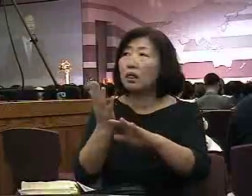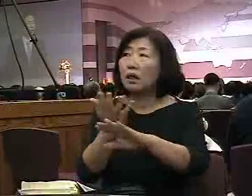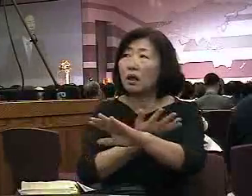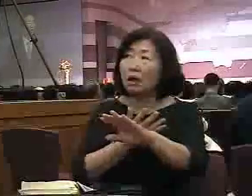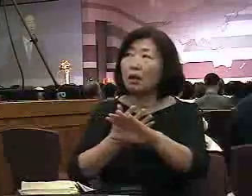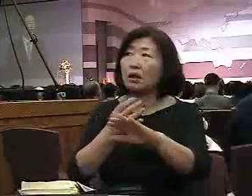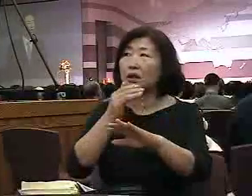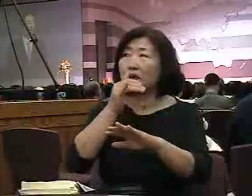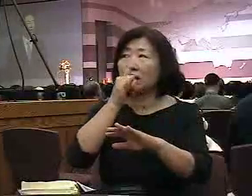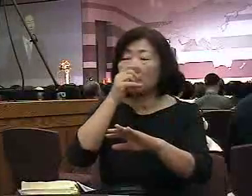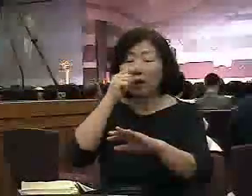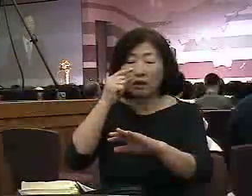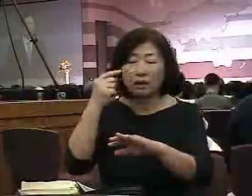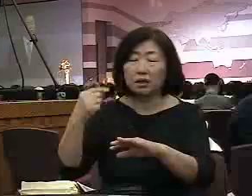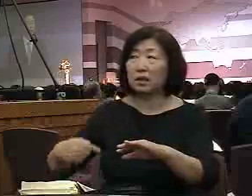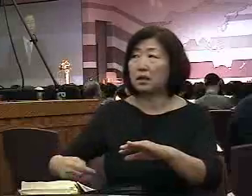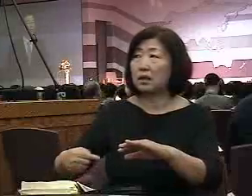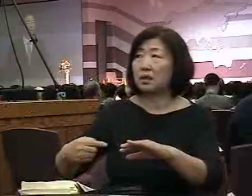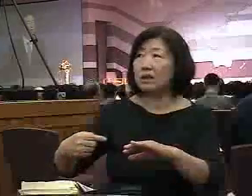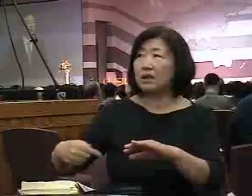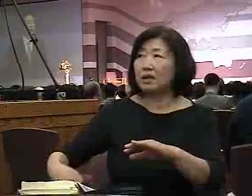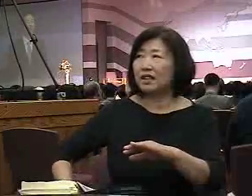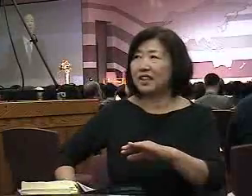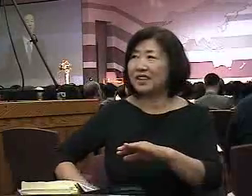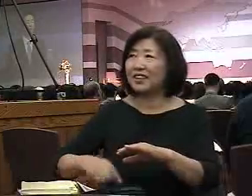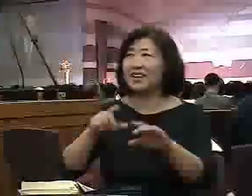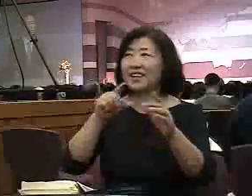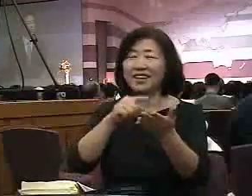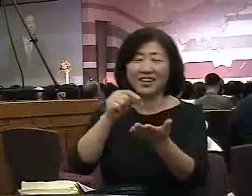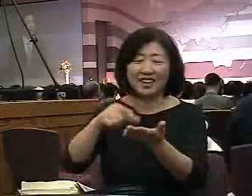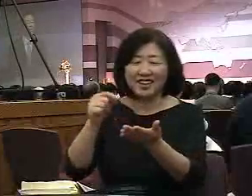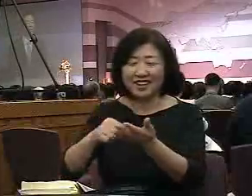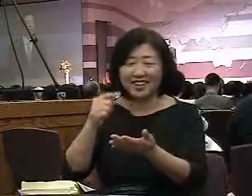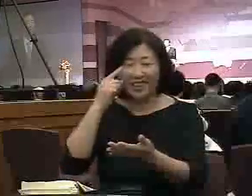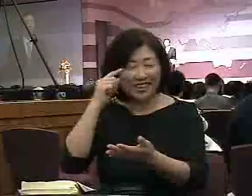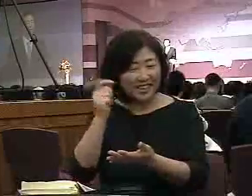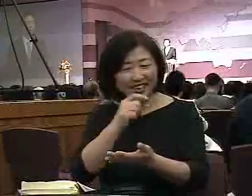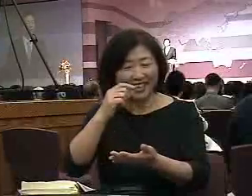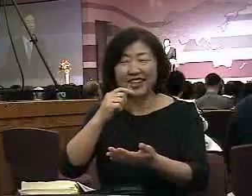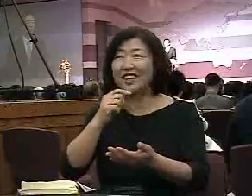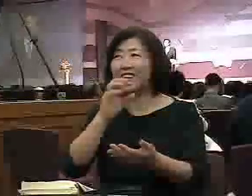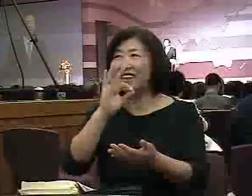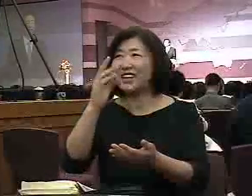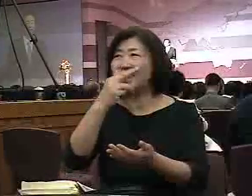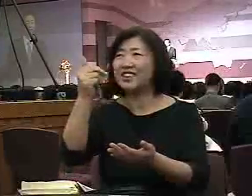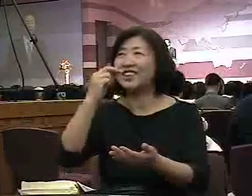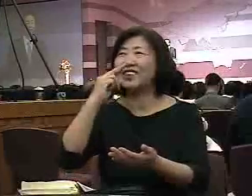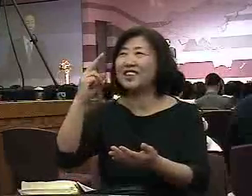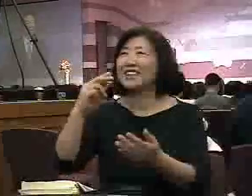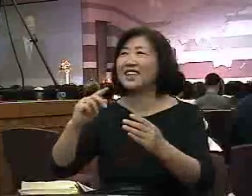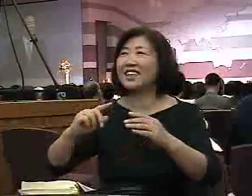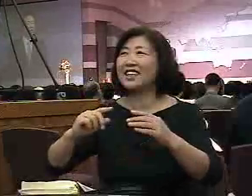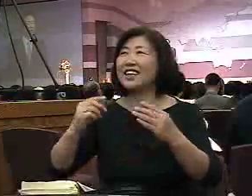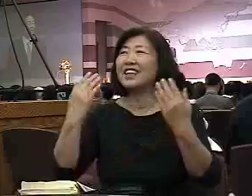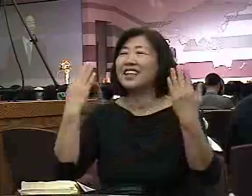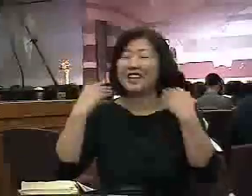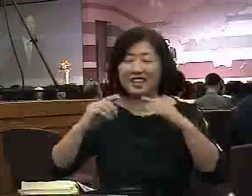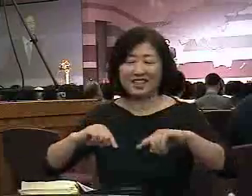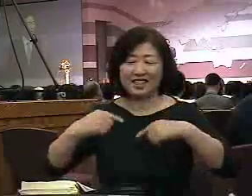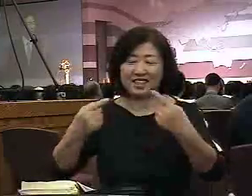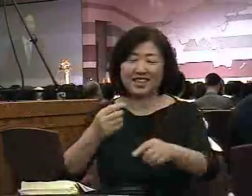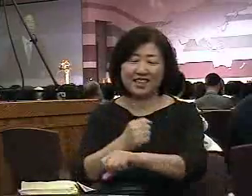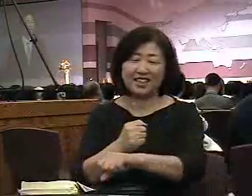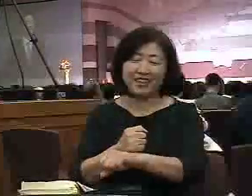나오시지 말고 대충 눈치 보시고 하나님이 부르시는구나 생각하면 주여 제가 입학하겠습니다. 그리고